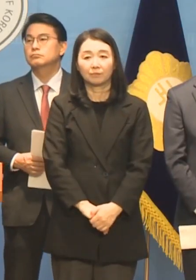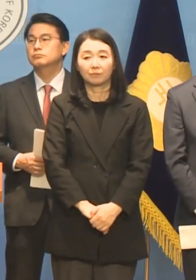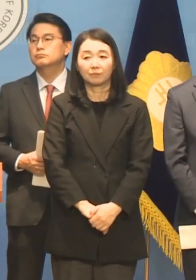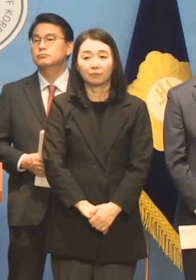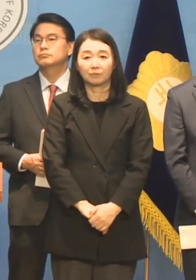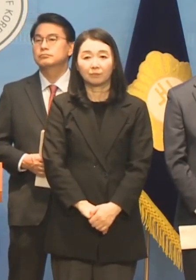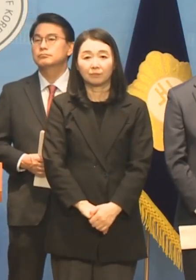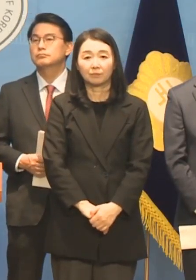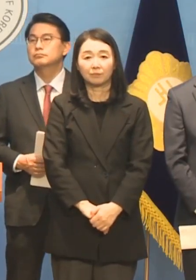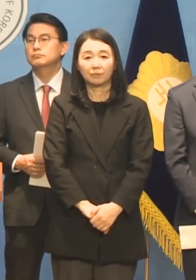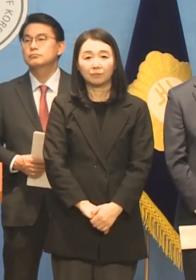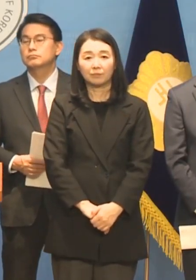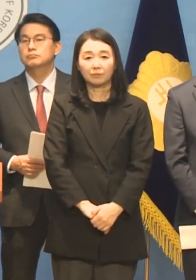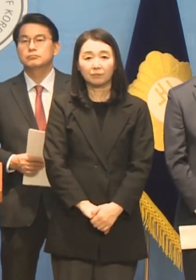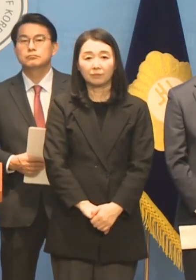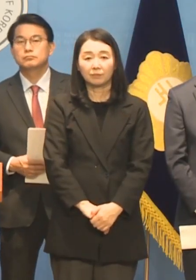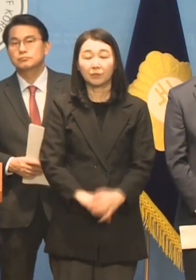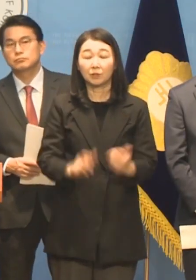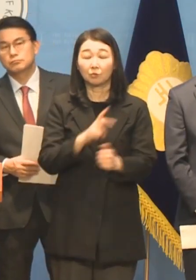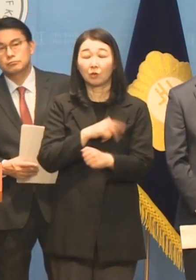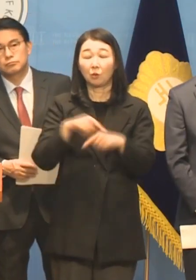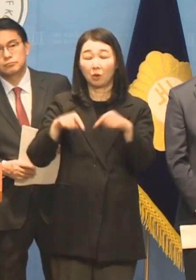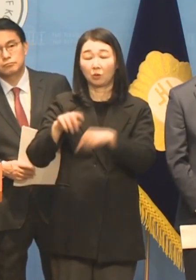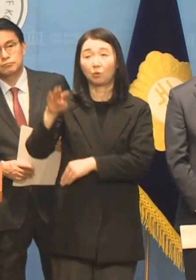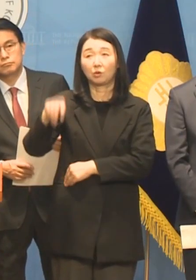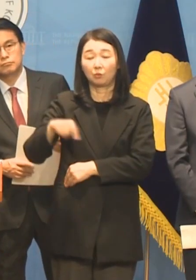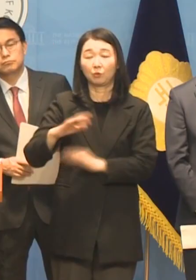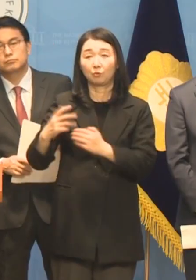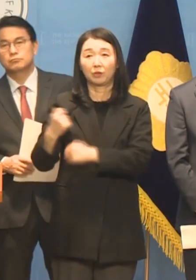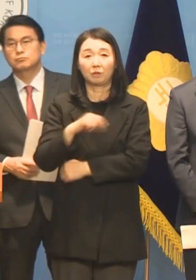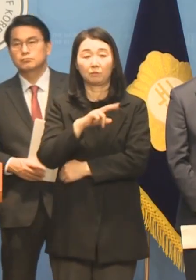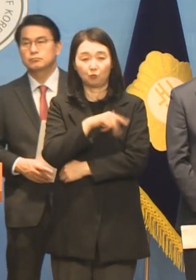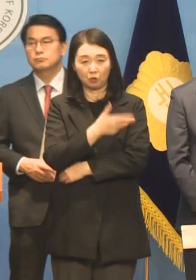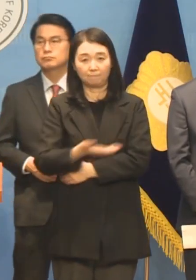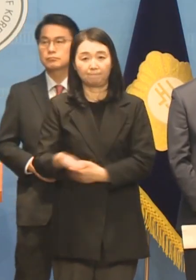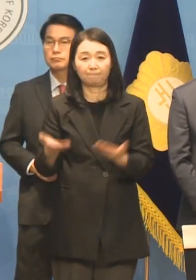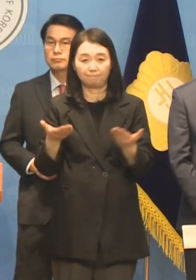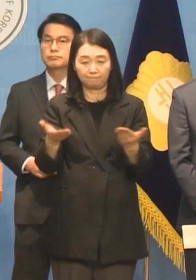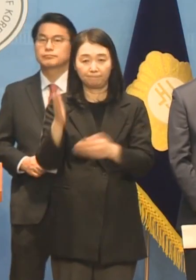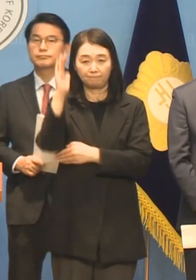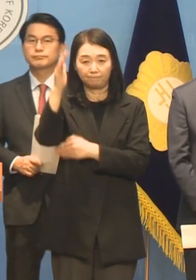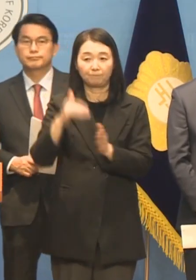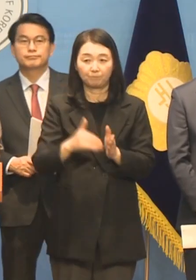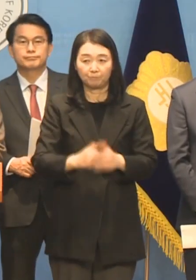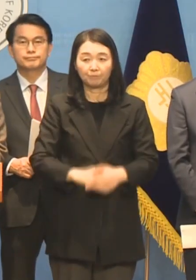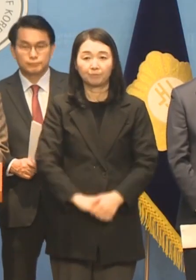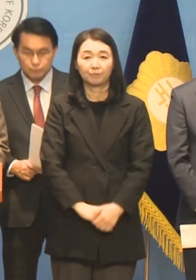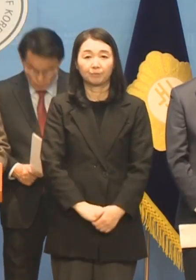국회 외교통일위원회 국민의힘 위원 1동 이상입니다.